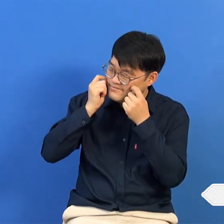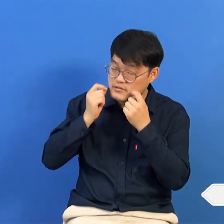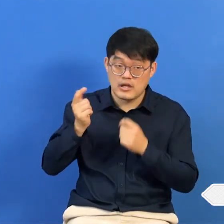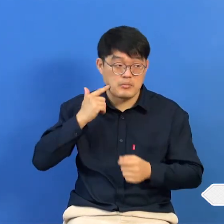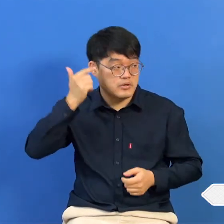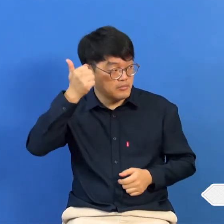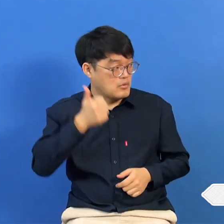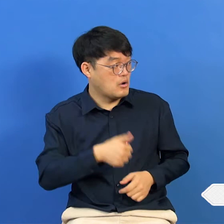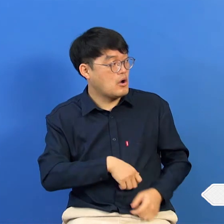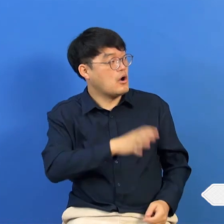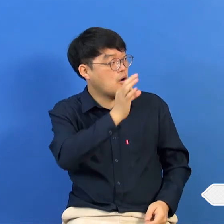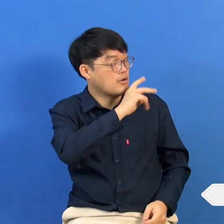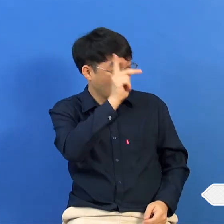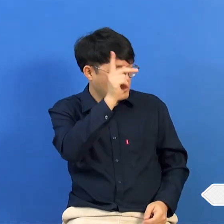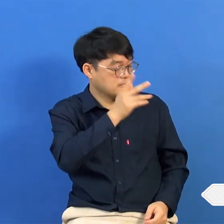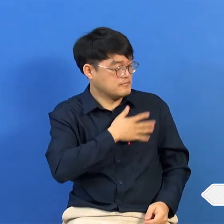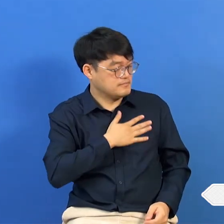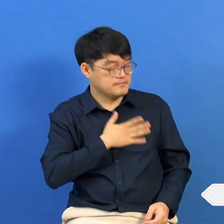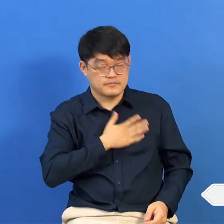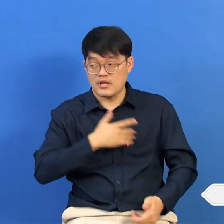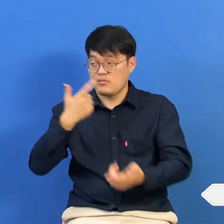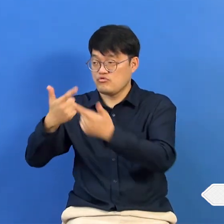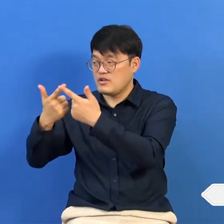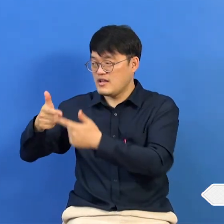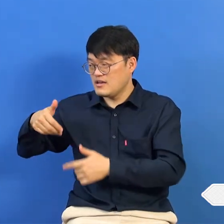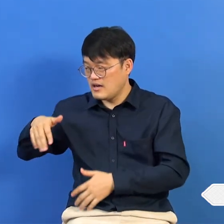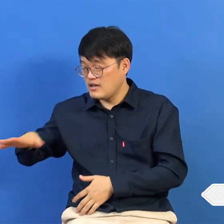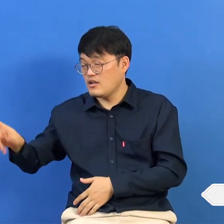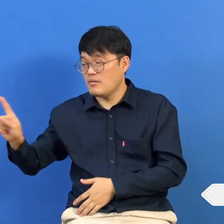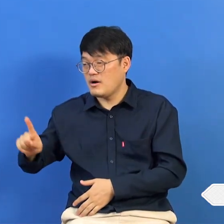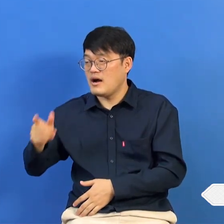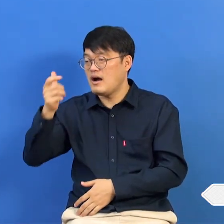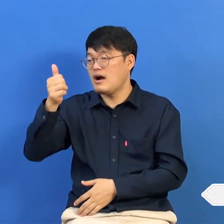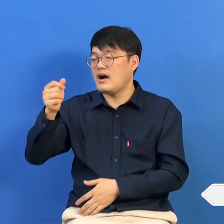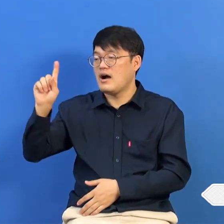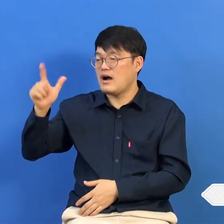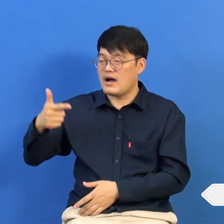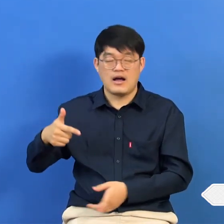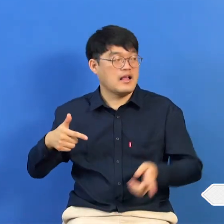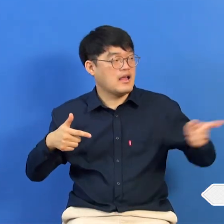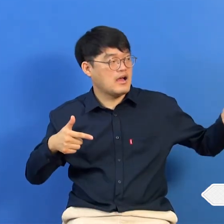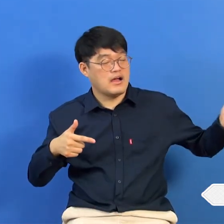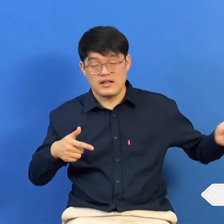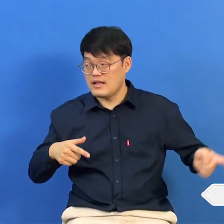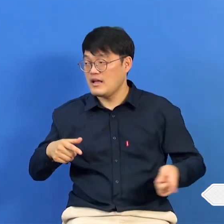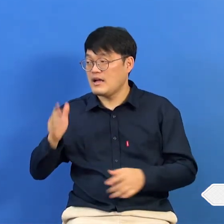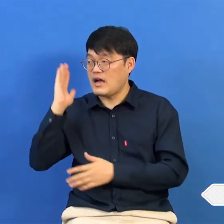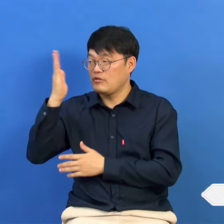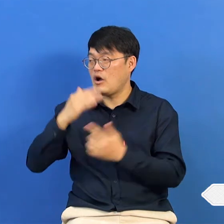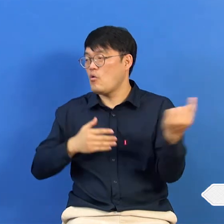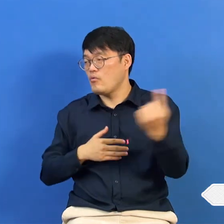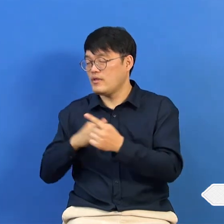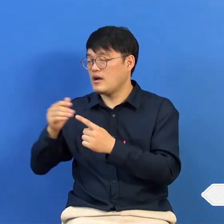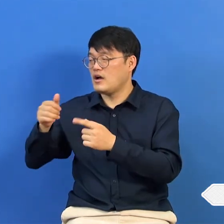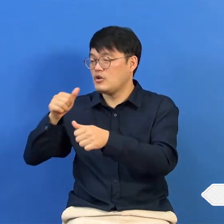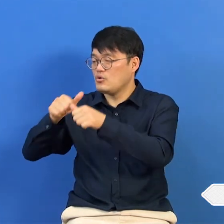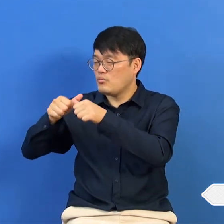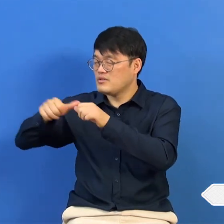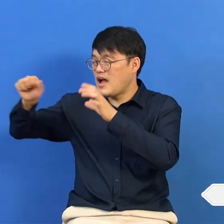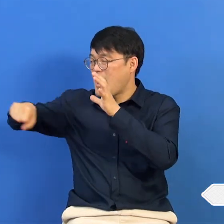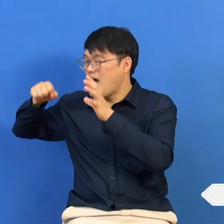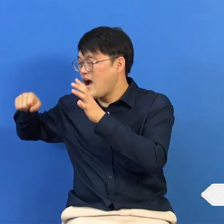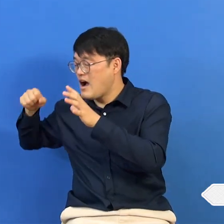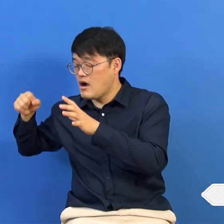그걸 성락으로 막 간주를 하고 부산에 내려가가지고 한강도사 온다더라 다 소문내버린 것입니다. 안 갈 수가 없게